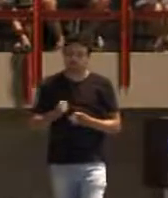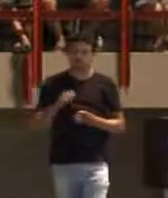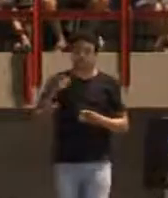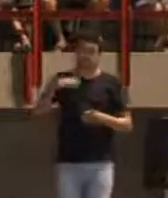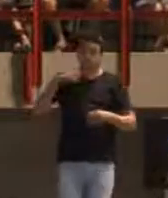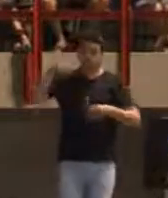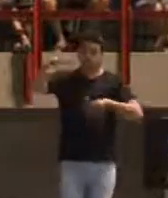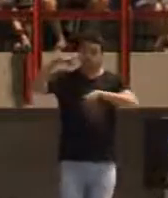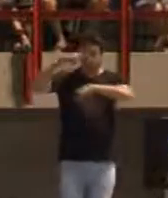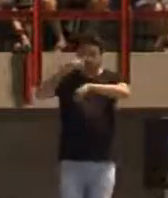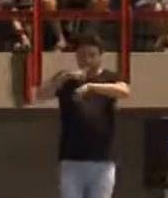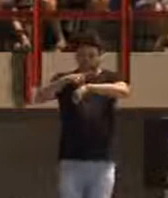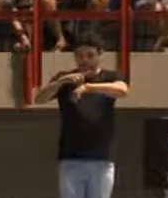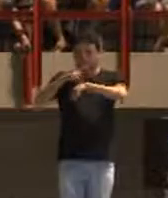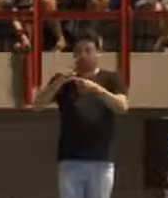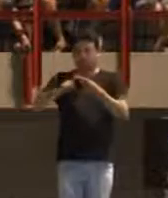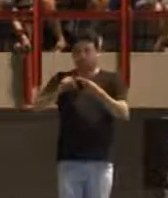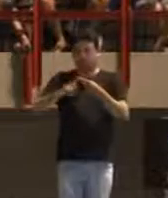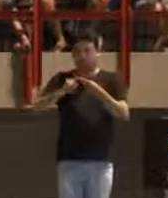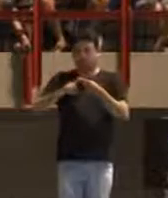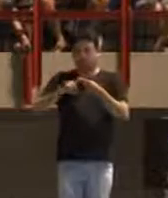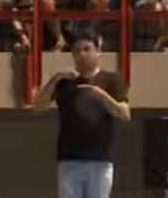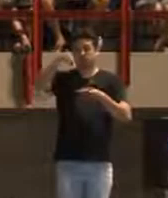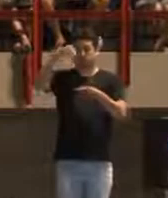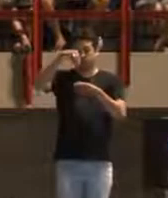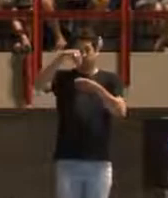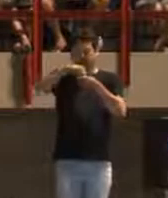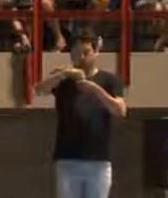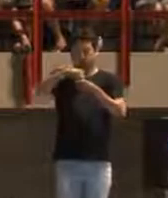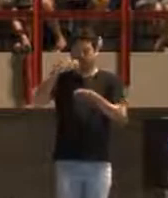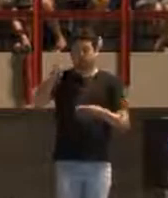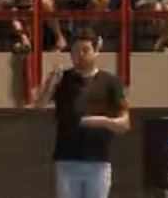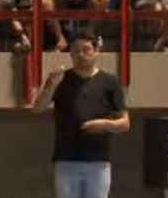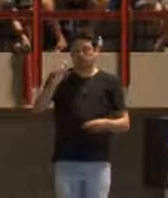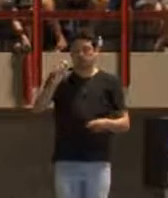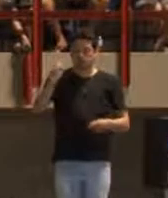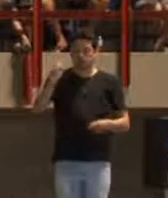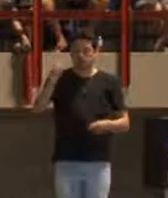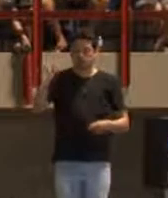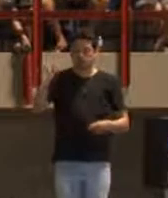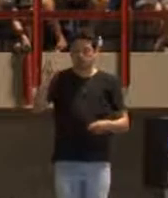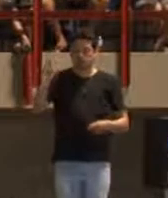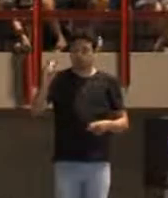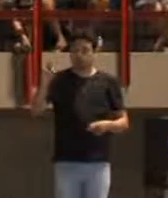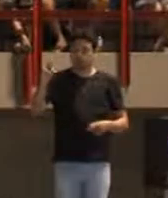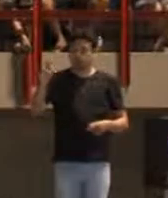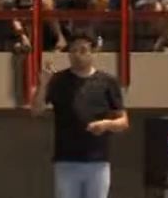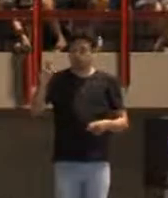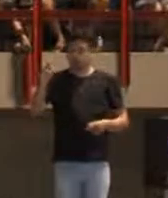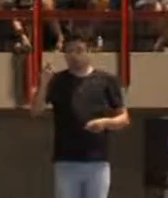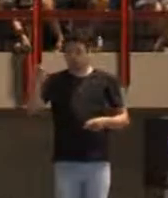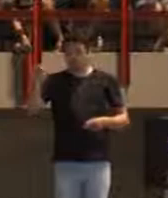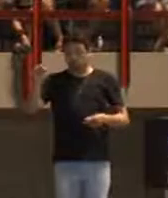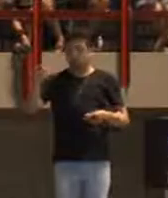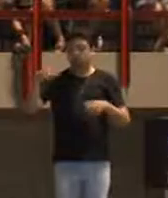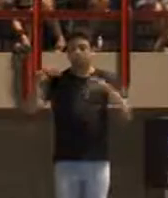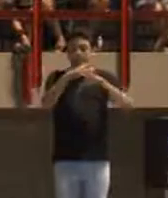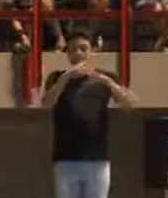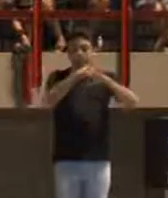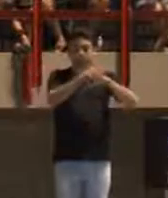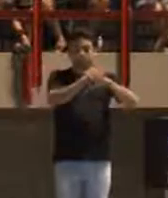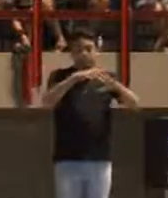Aedes aegypti e também, na sua forma silvestre, o Aedes albopictus. Mas na cidade, quem é que